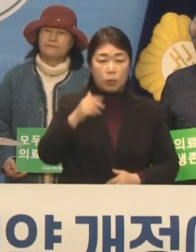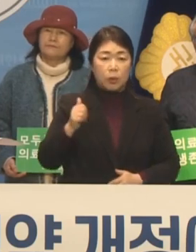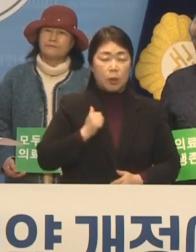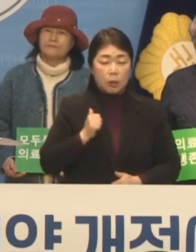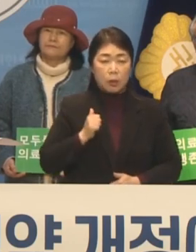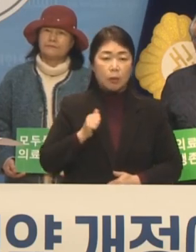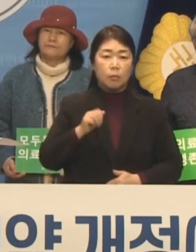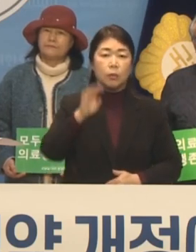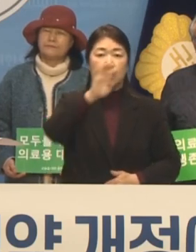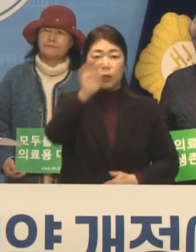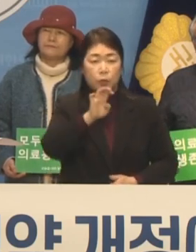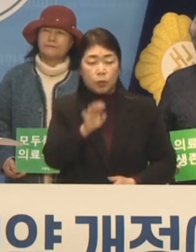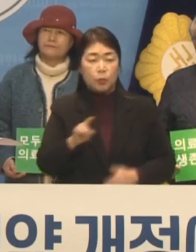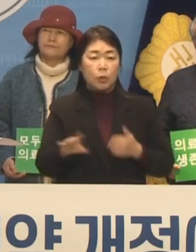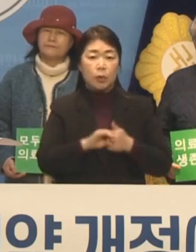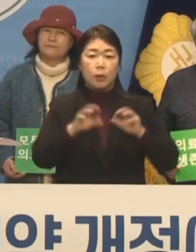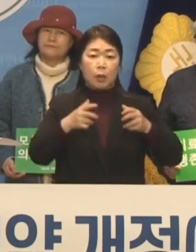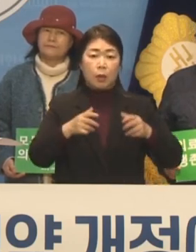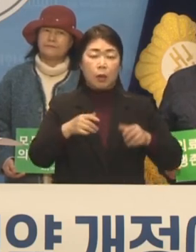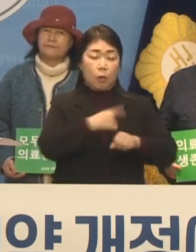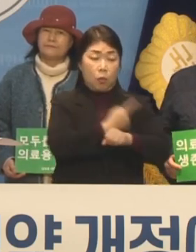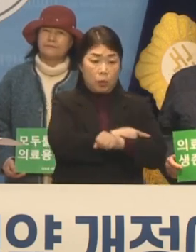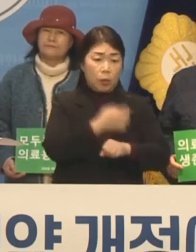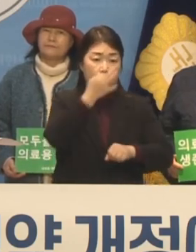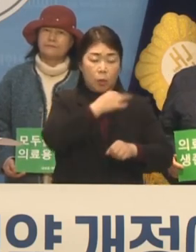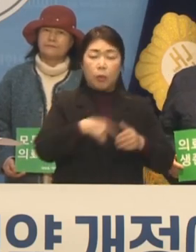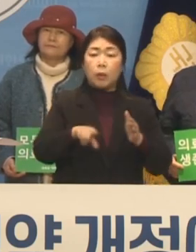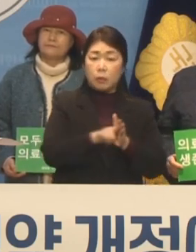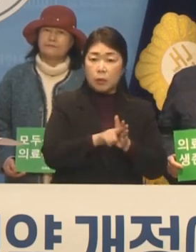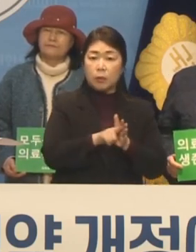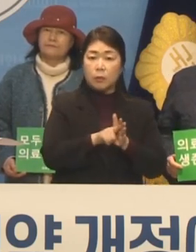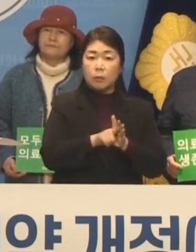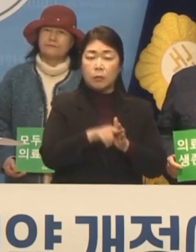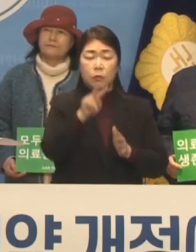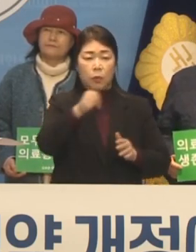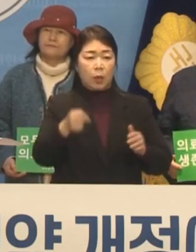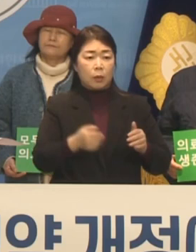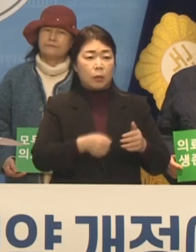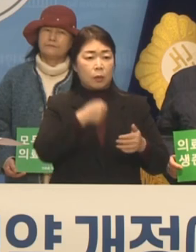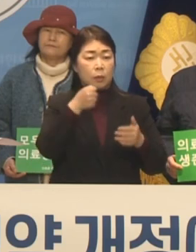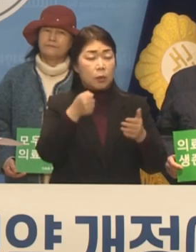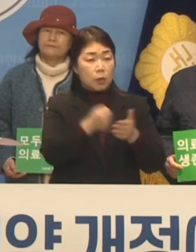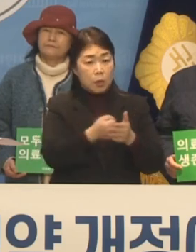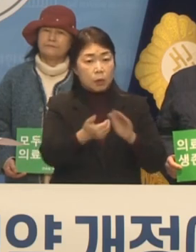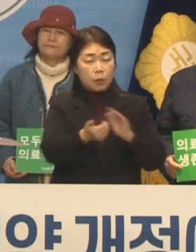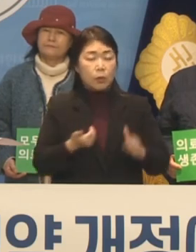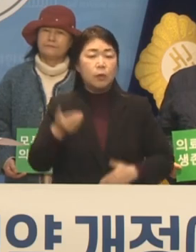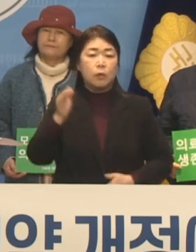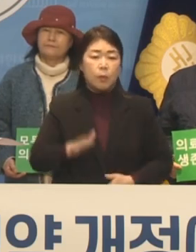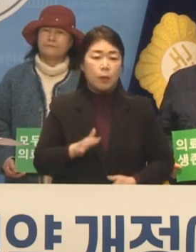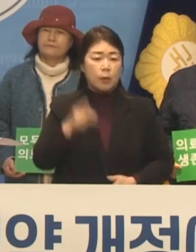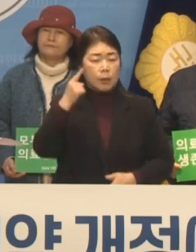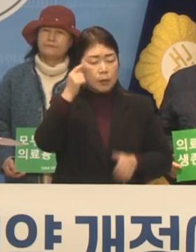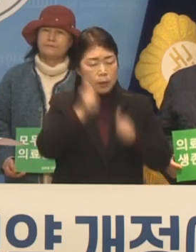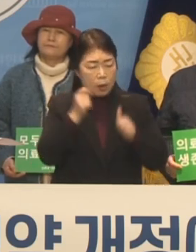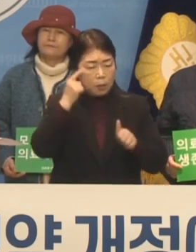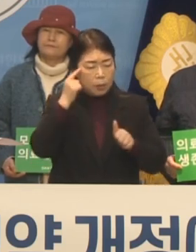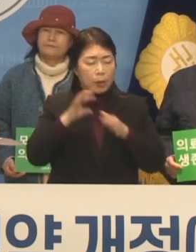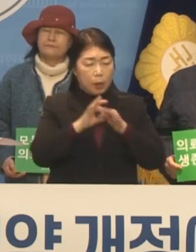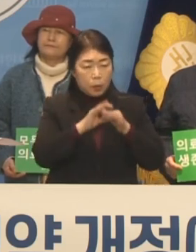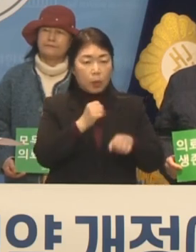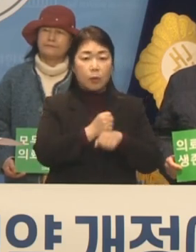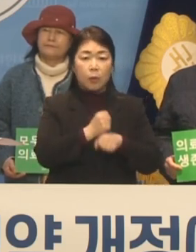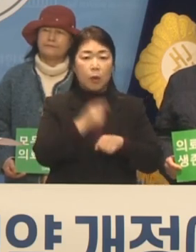자국민의 공화권을 위해 유엔 협약이 개정되기 이전에도 임상시험을 통해 과학적 증거를